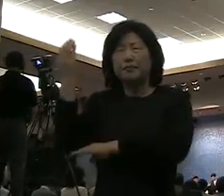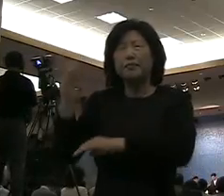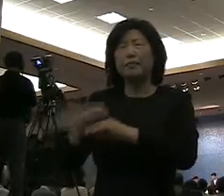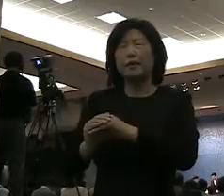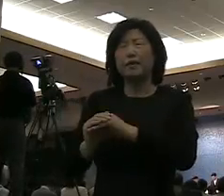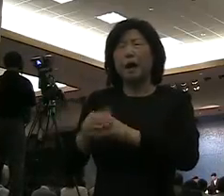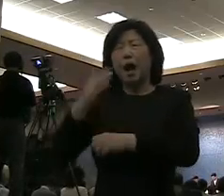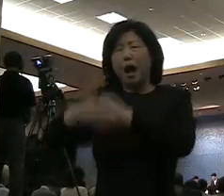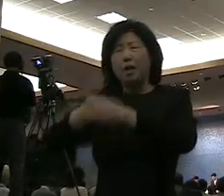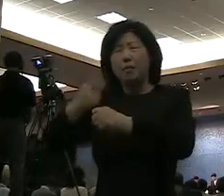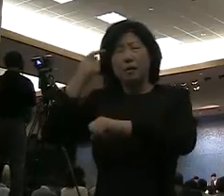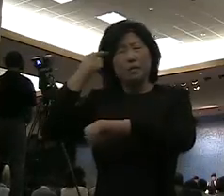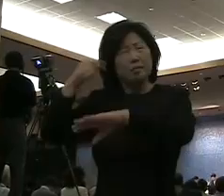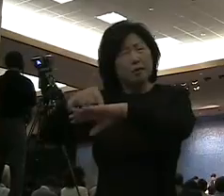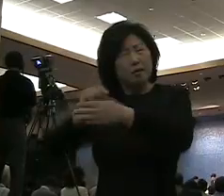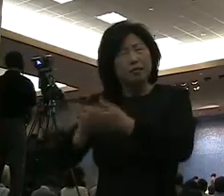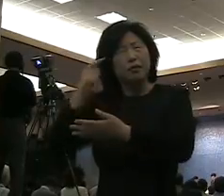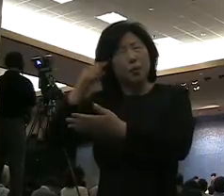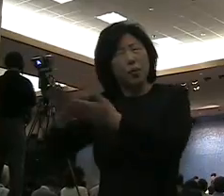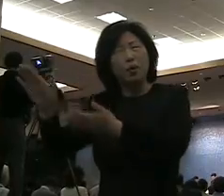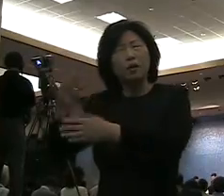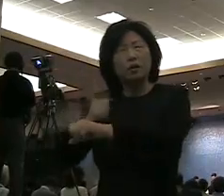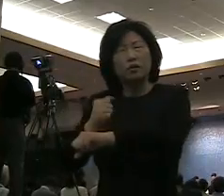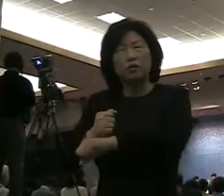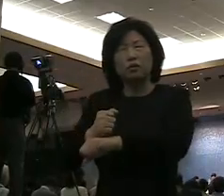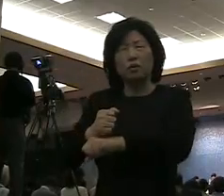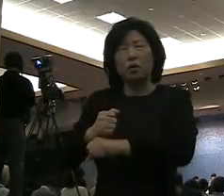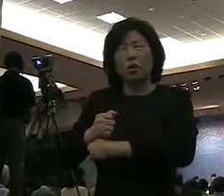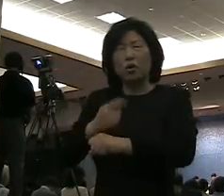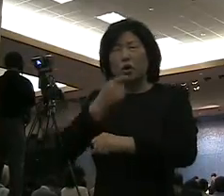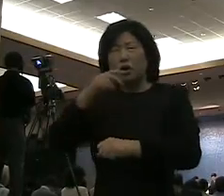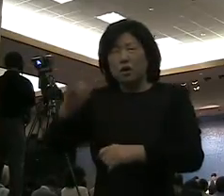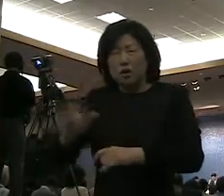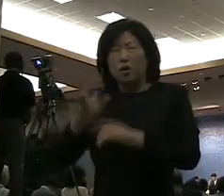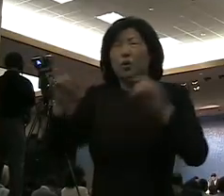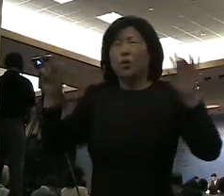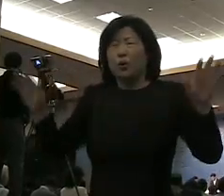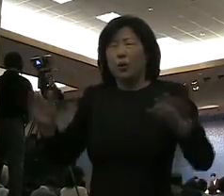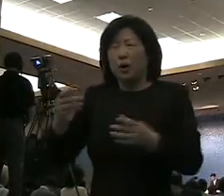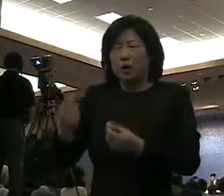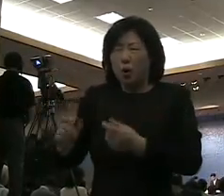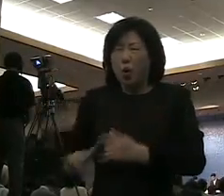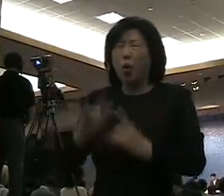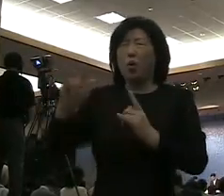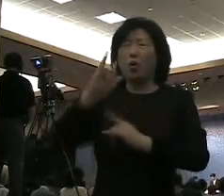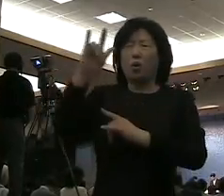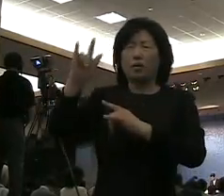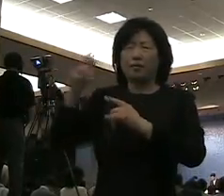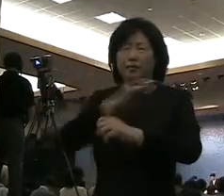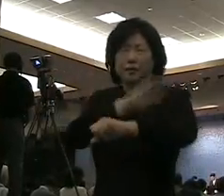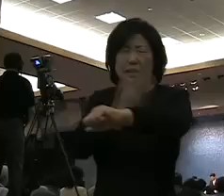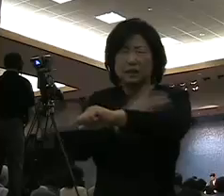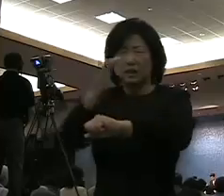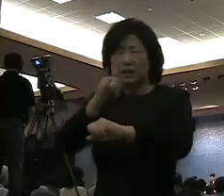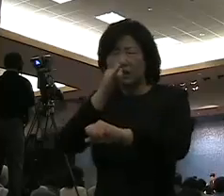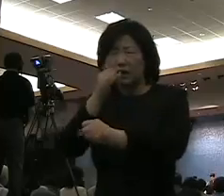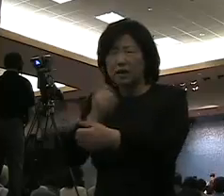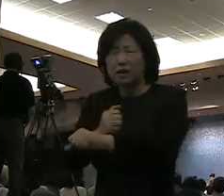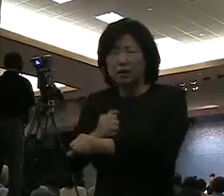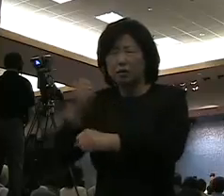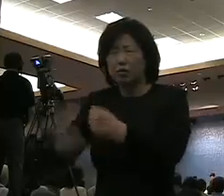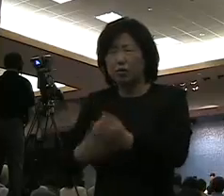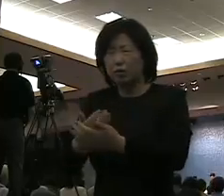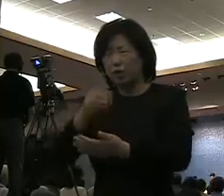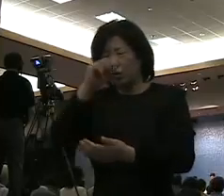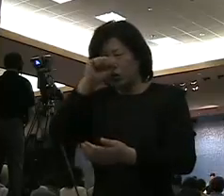마음을 시원케 해드리는 비전과 사역이 양날개를 펴고 독수리와 비상하듯이 올라가는 능력이 있게 하옵소서. 좋은 교회는